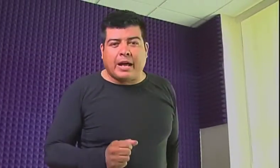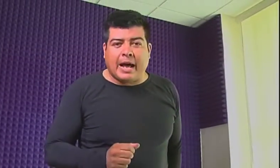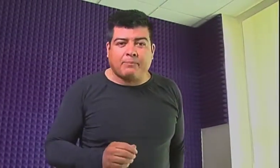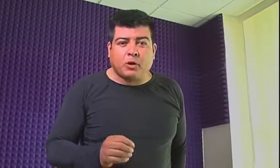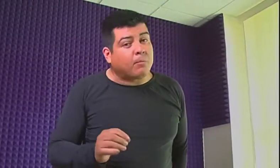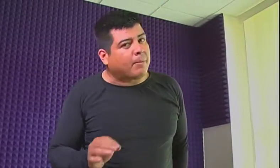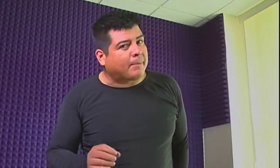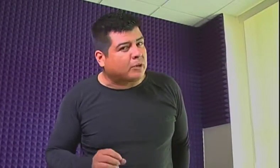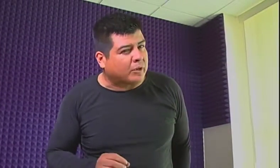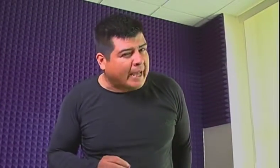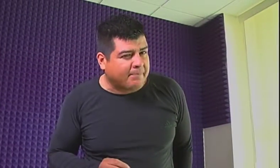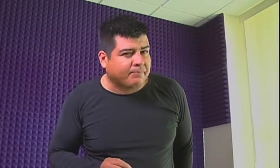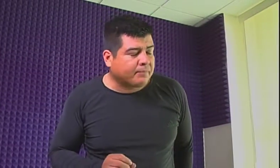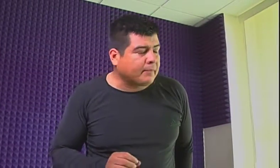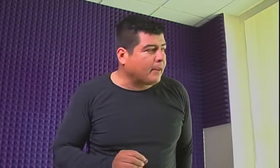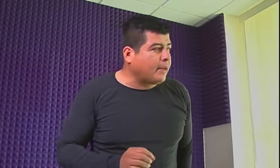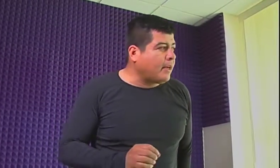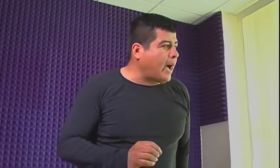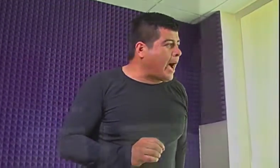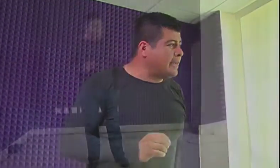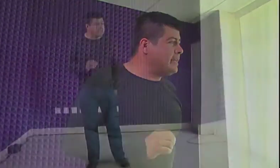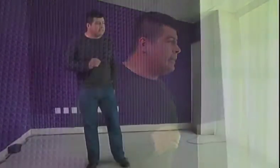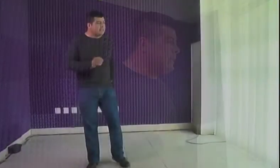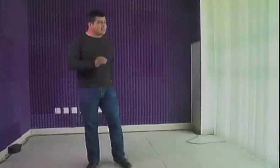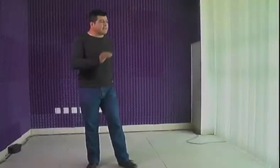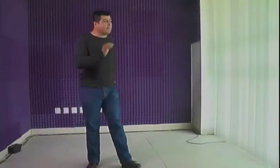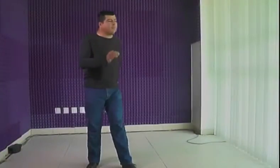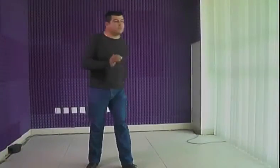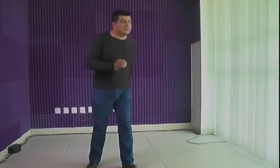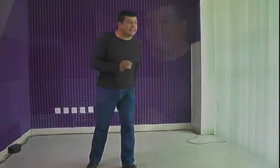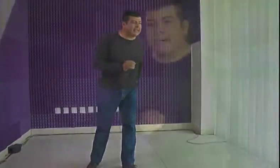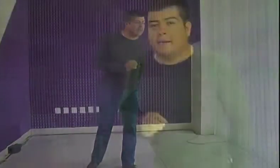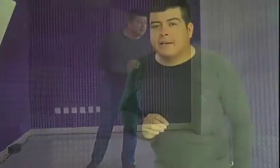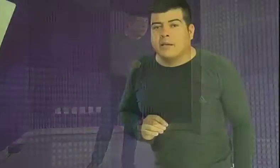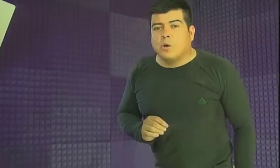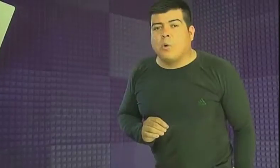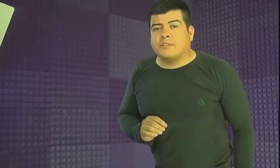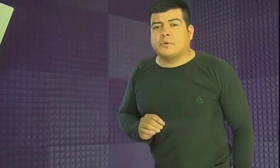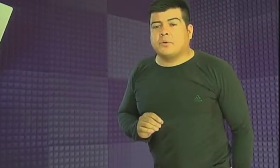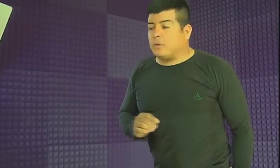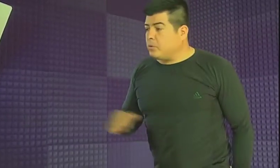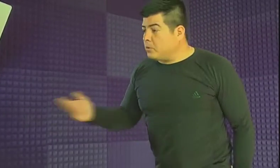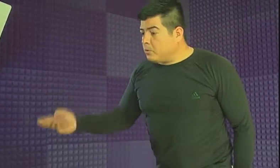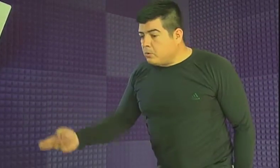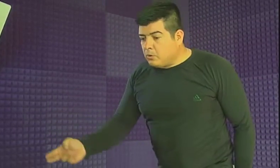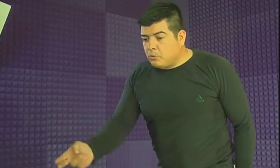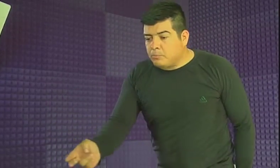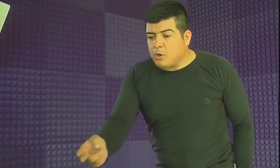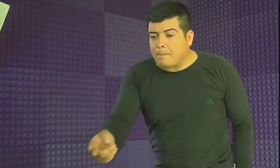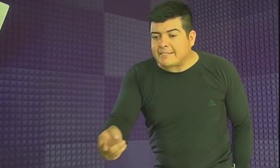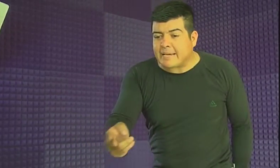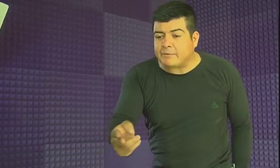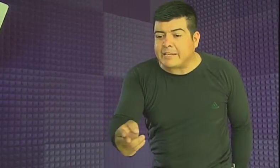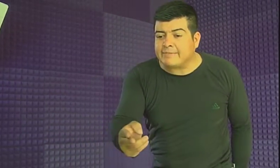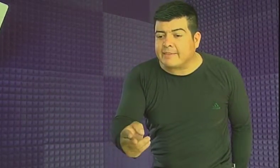ahora como Babilonia, ahí estaba a punto de llegar cuando vio pasar frente de